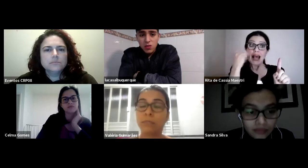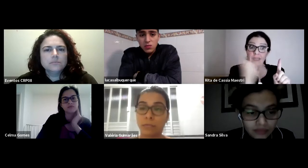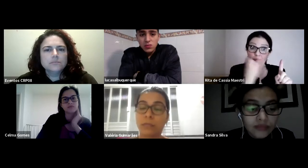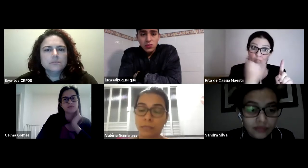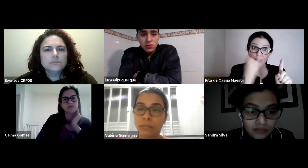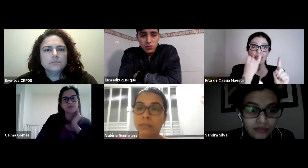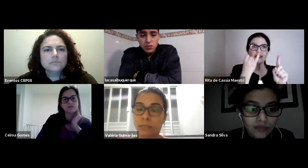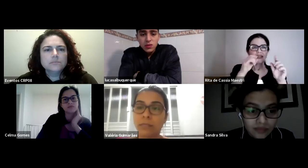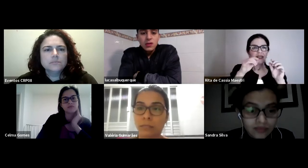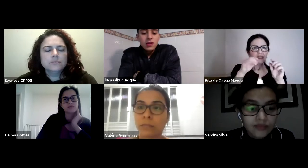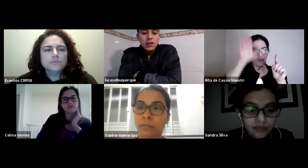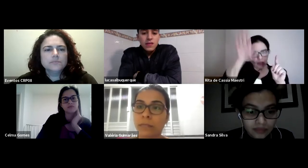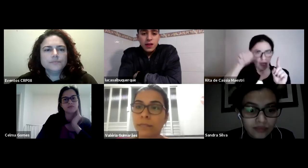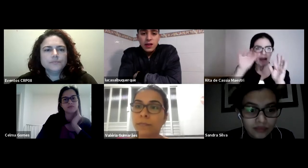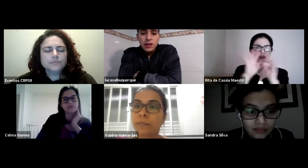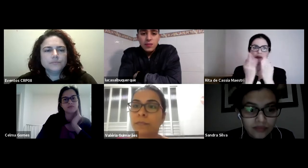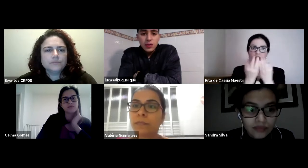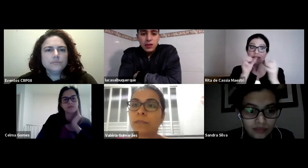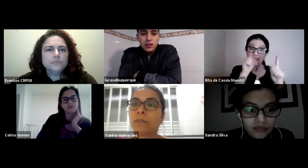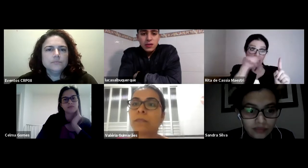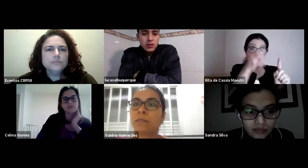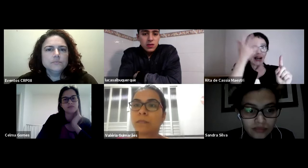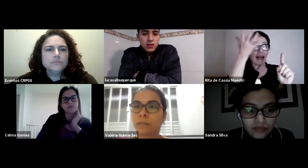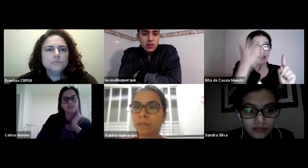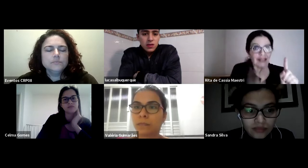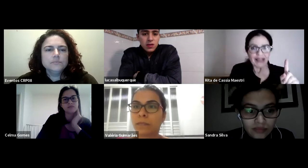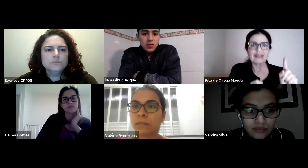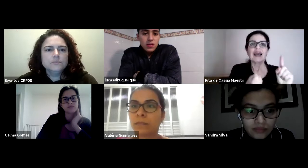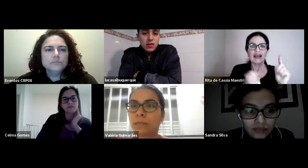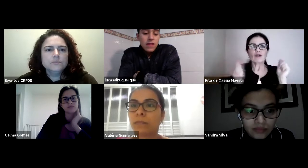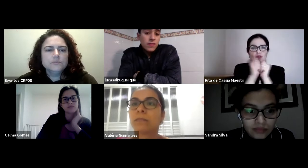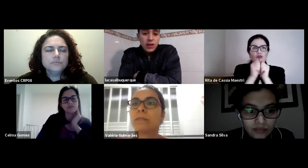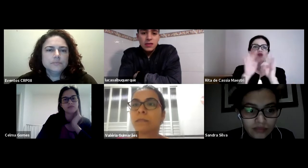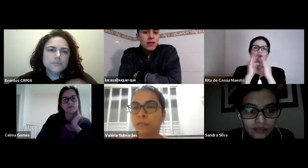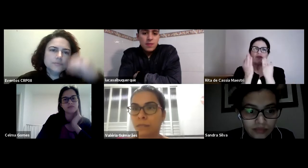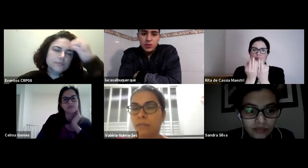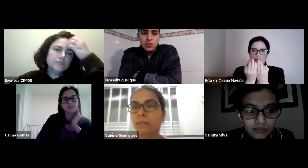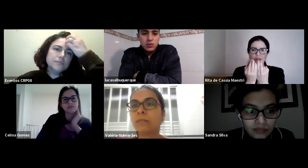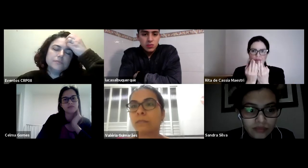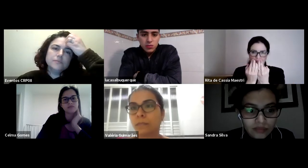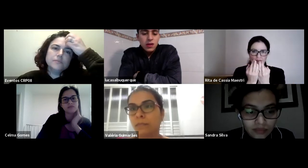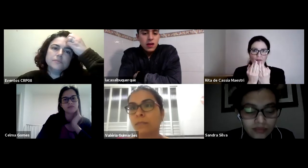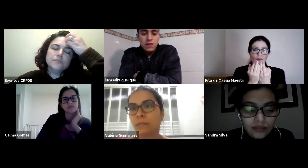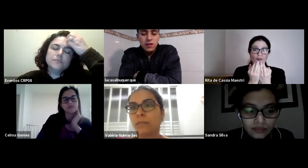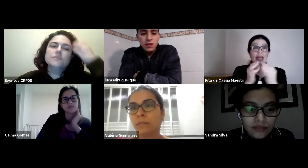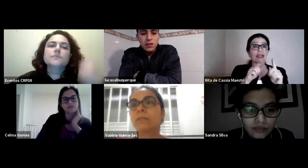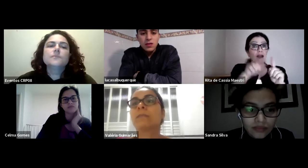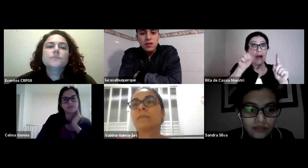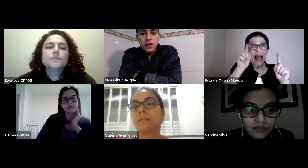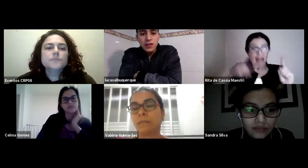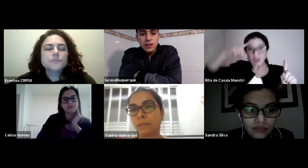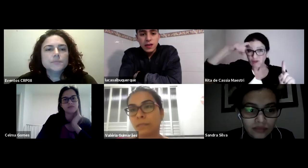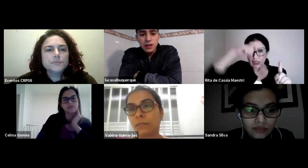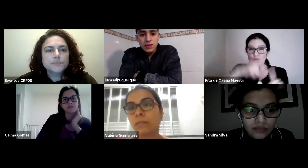conversar com o surdo e falar da importância da família aceitar a pessoa surda, né, enfim,